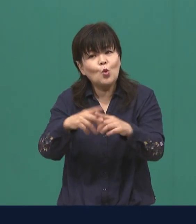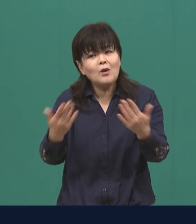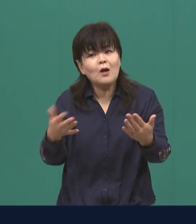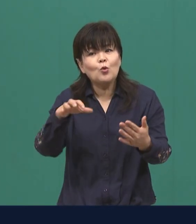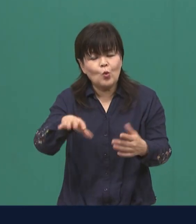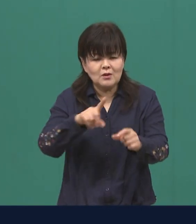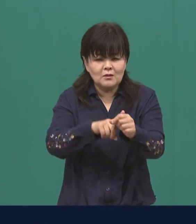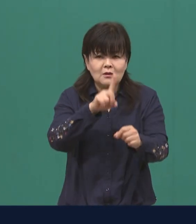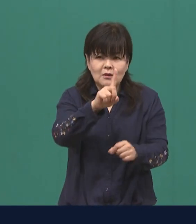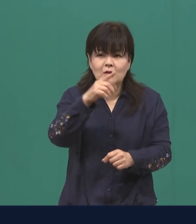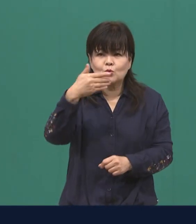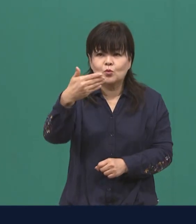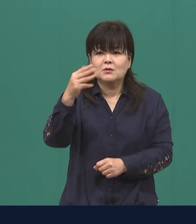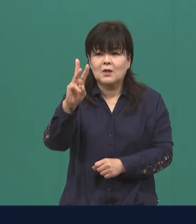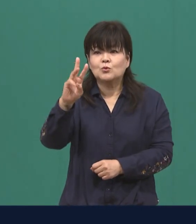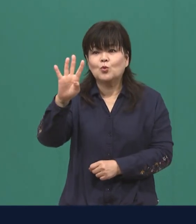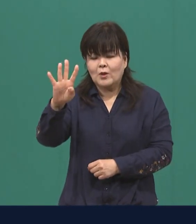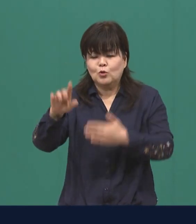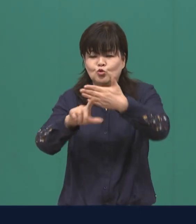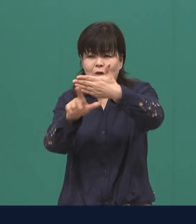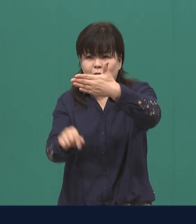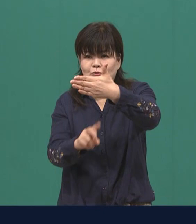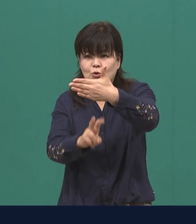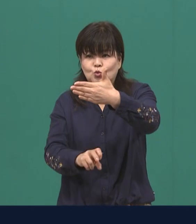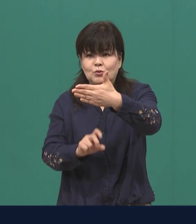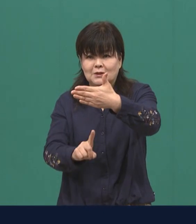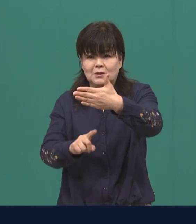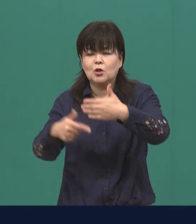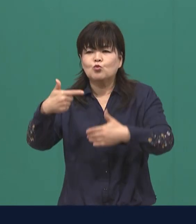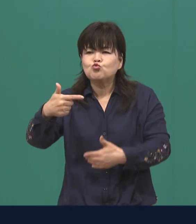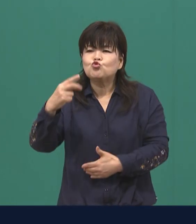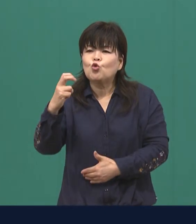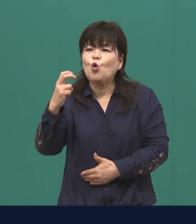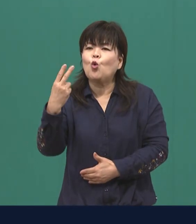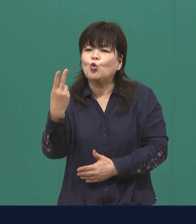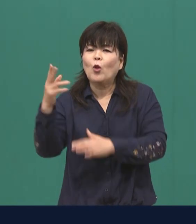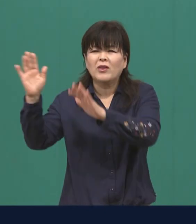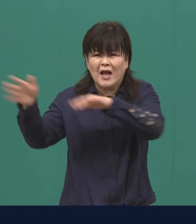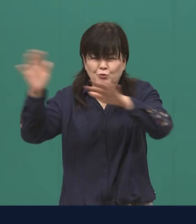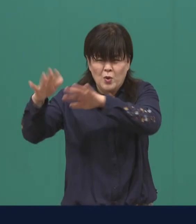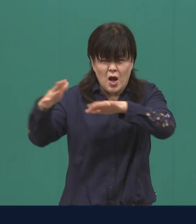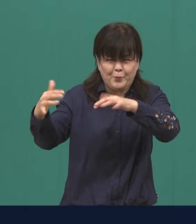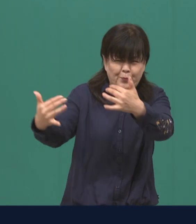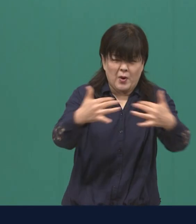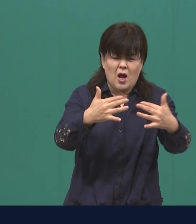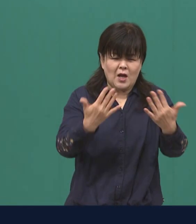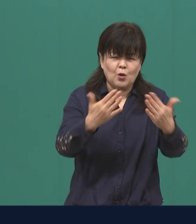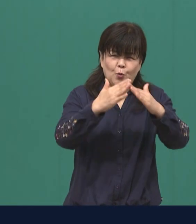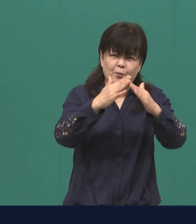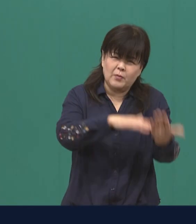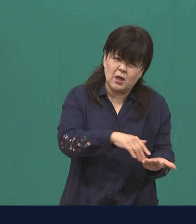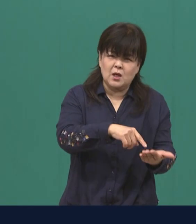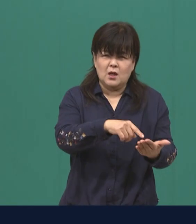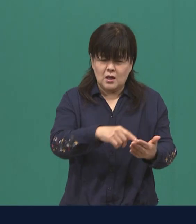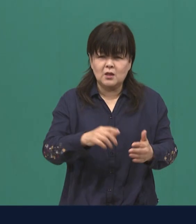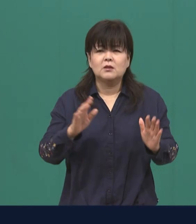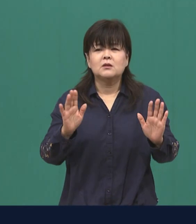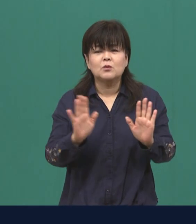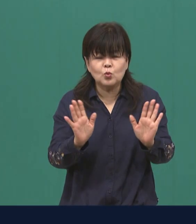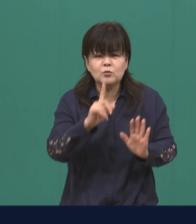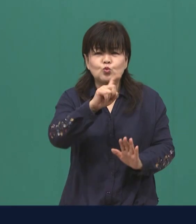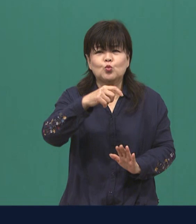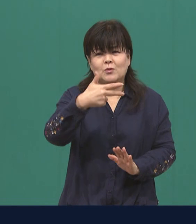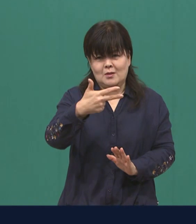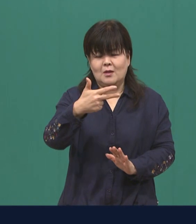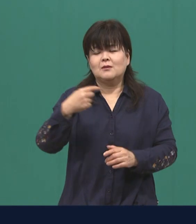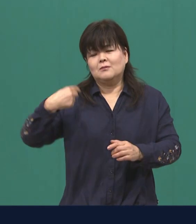山田小学校では1934年9月21日室戸台風の直撃で校舎が倒壊